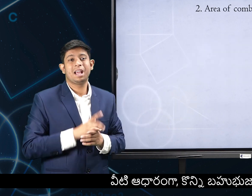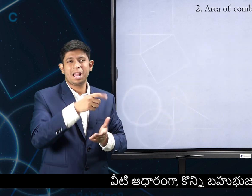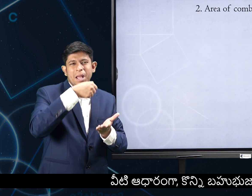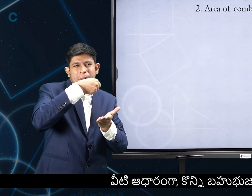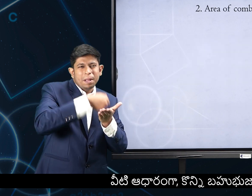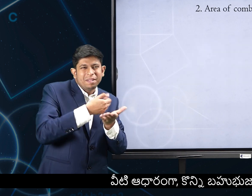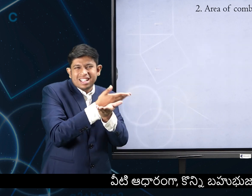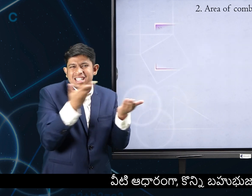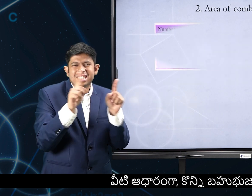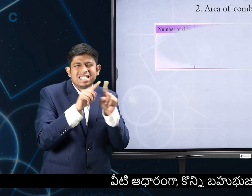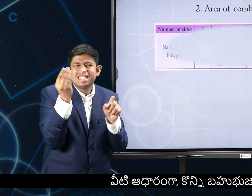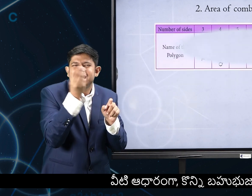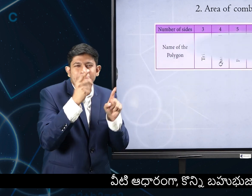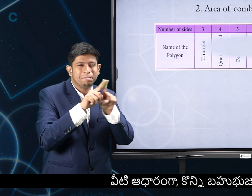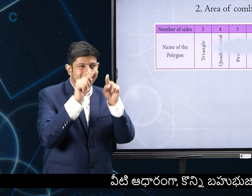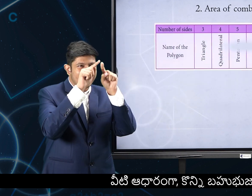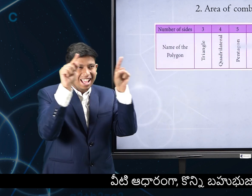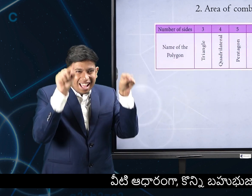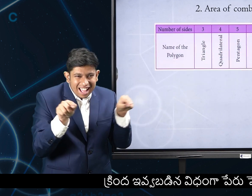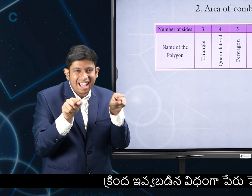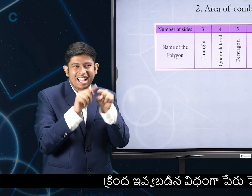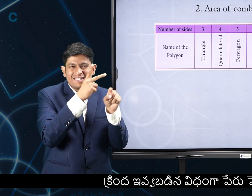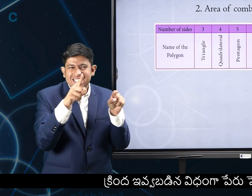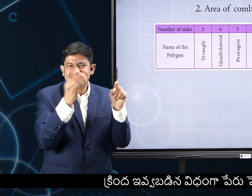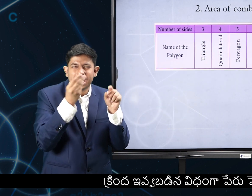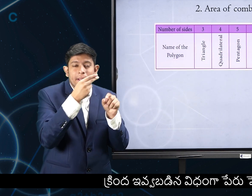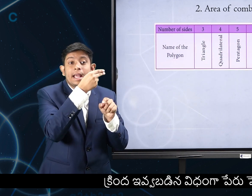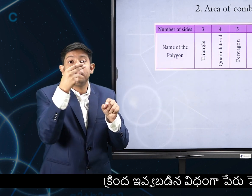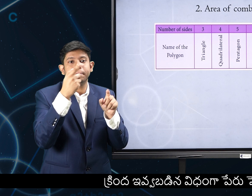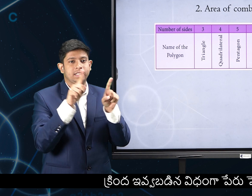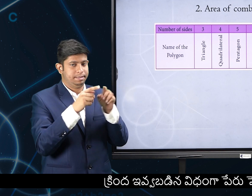వీటి ఆధారంగా కొన్ని బహుభుజాలకు క్రింద ఇవ్వబడిన విధంగా పేరు పెట్టారు.